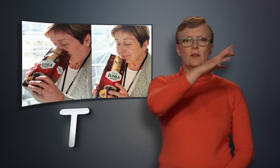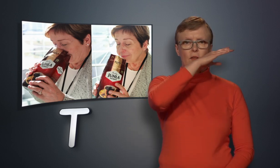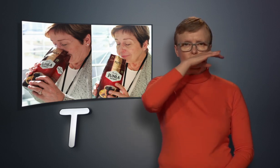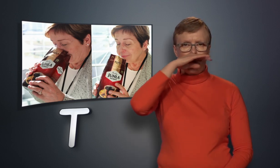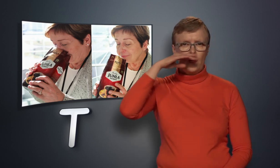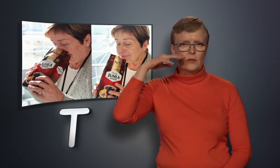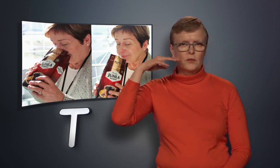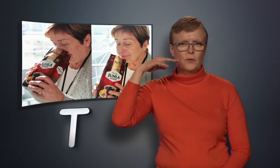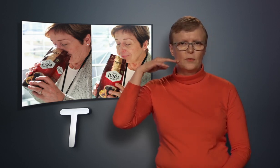Tuoksu.